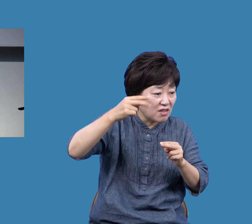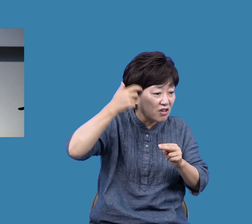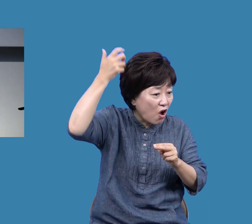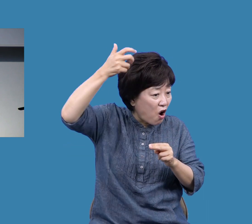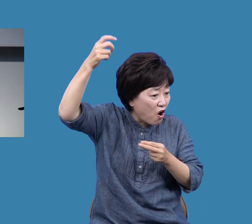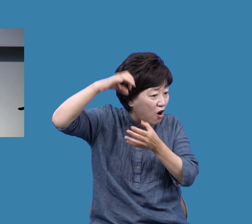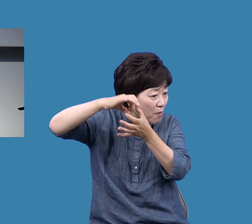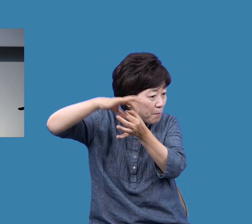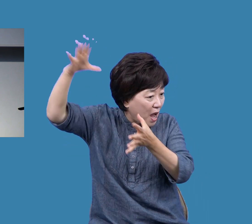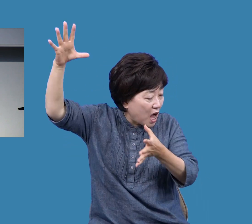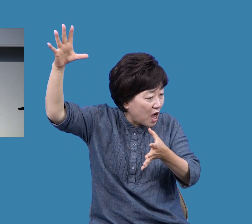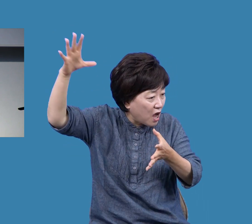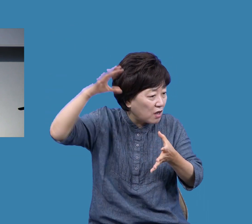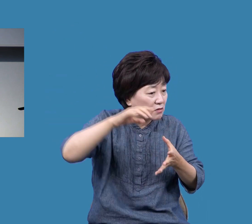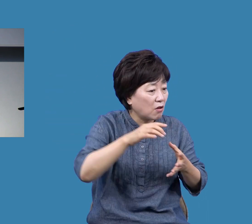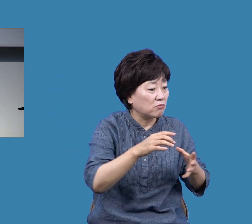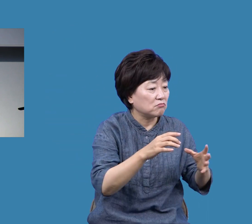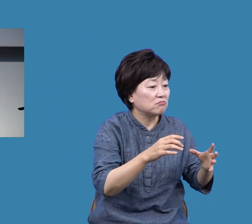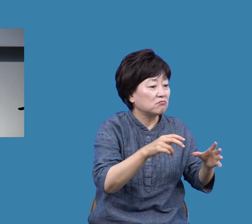그러고도 관성이 있기 때문에